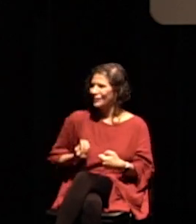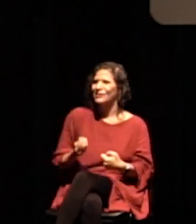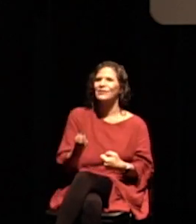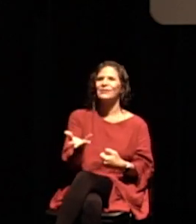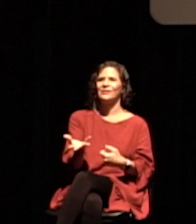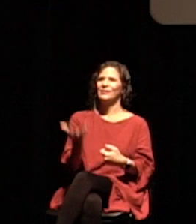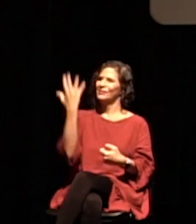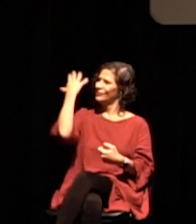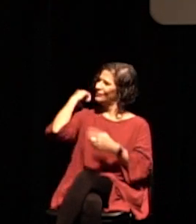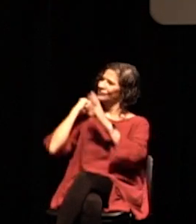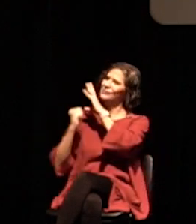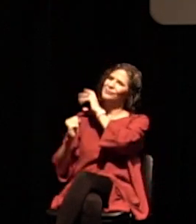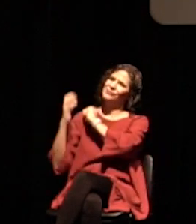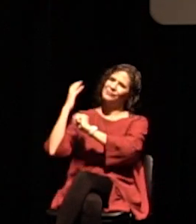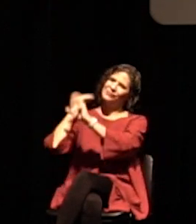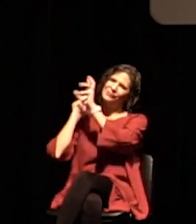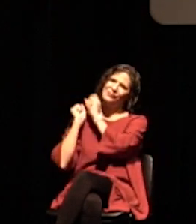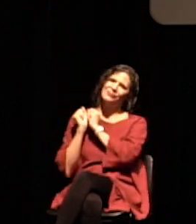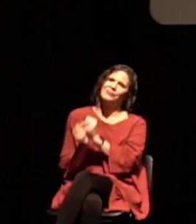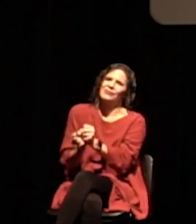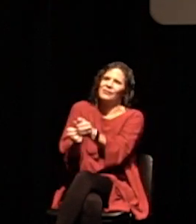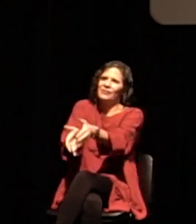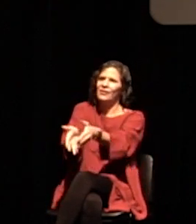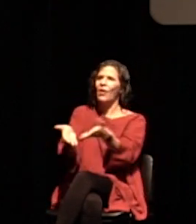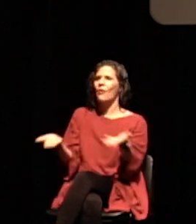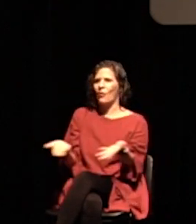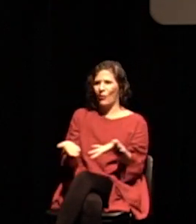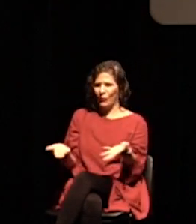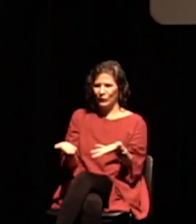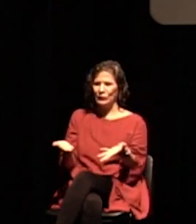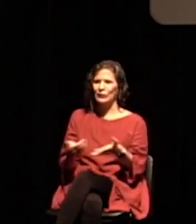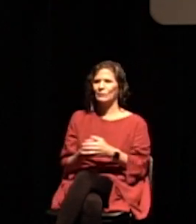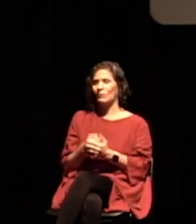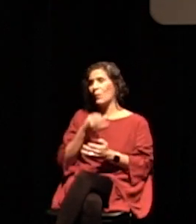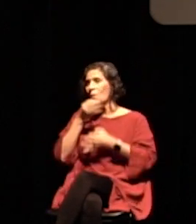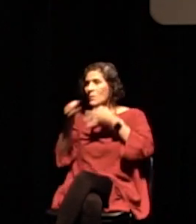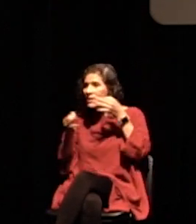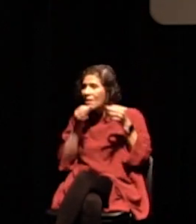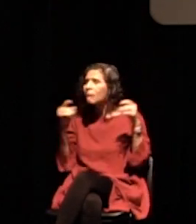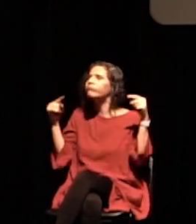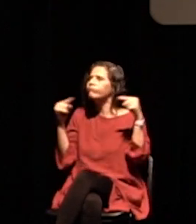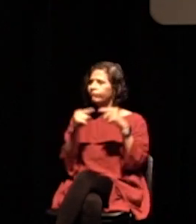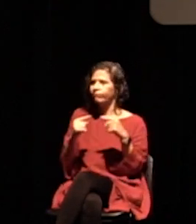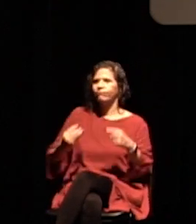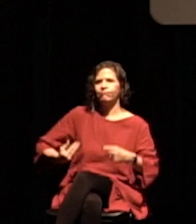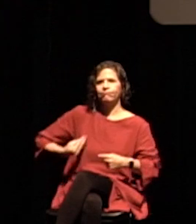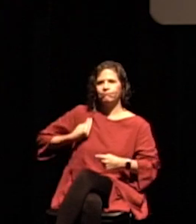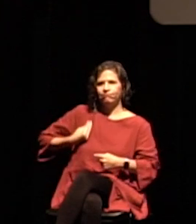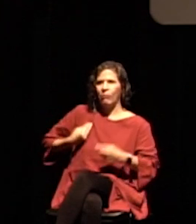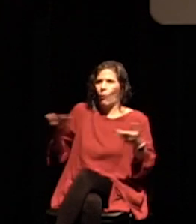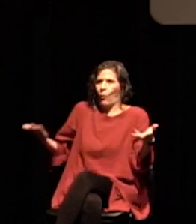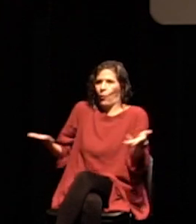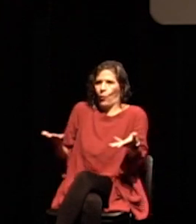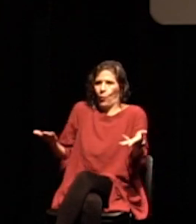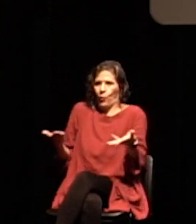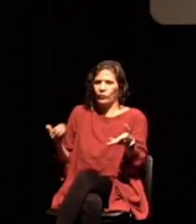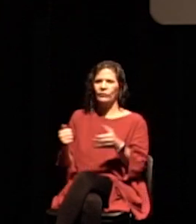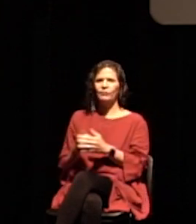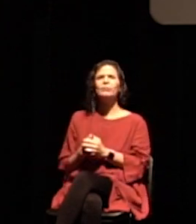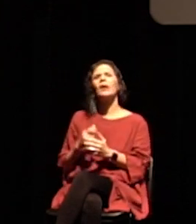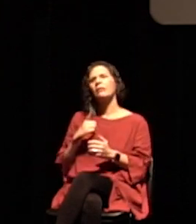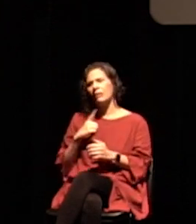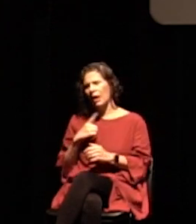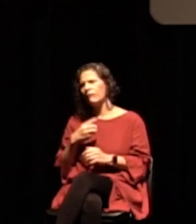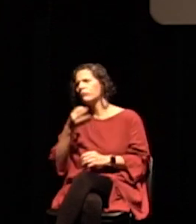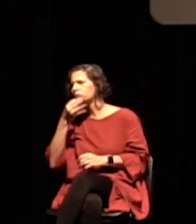voz do presente. Então, esse foi um trabalho no qual muitas vozes concorreram.